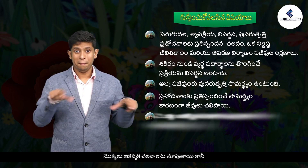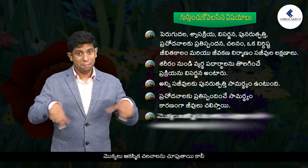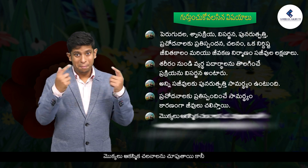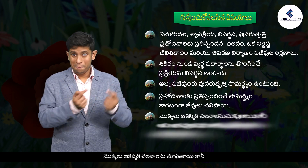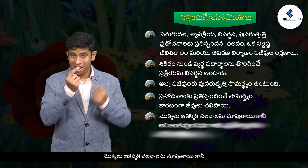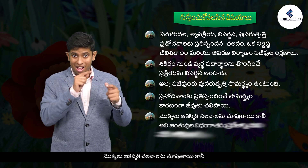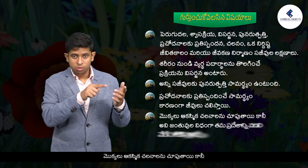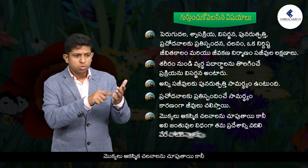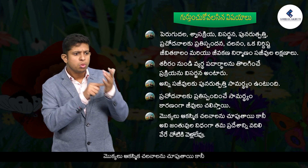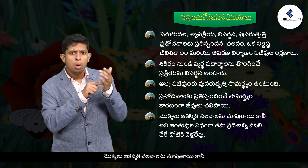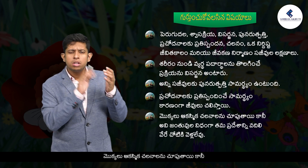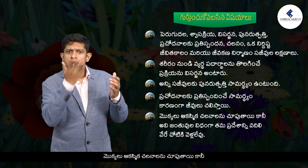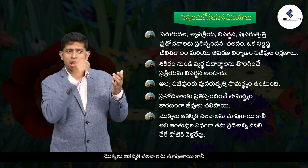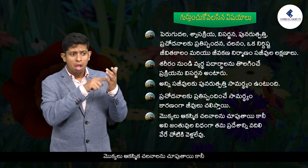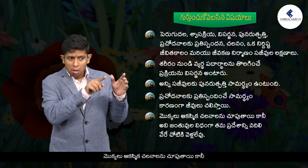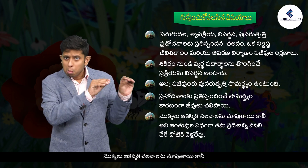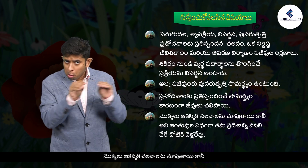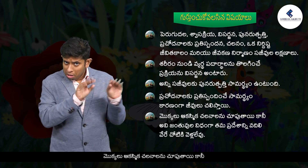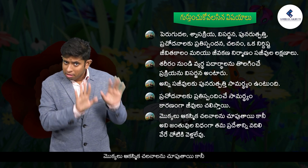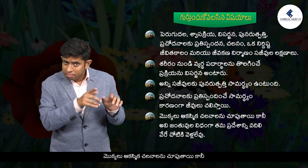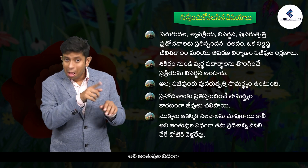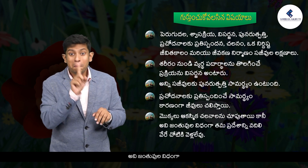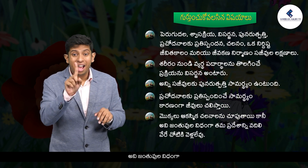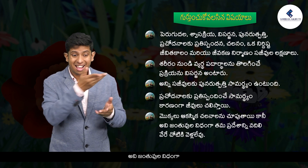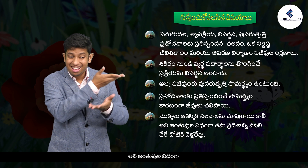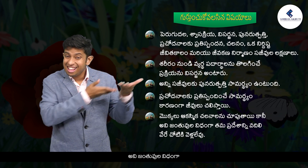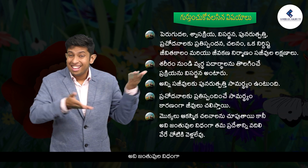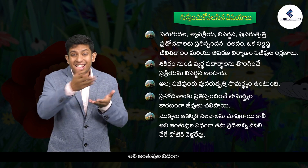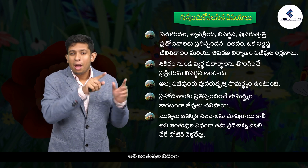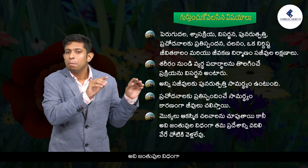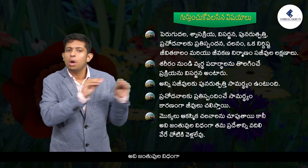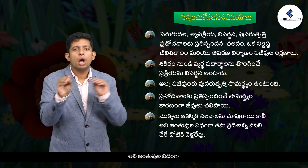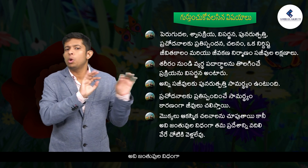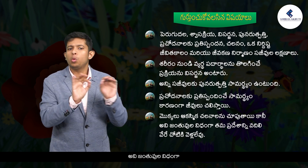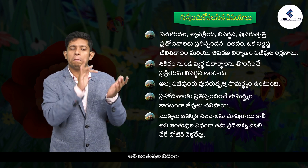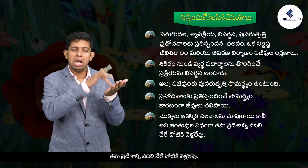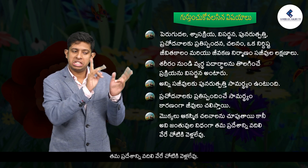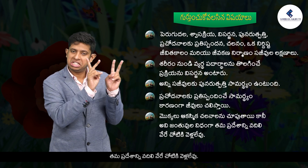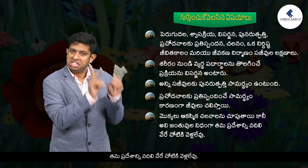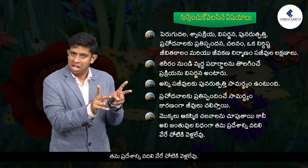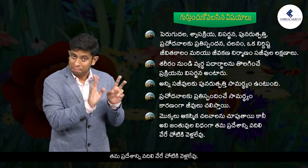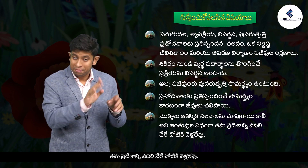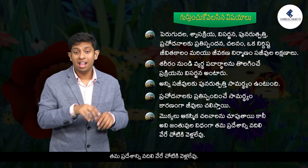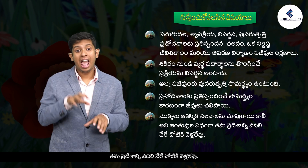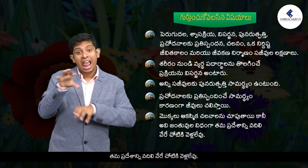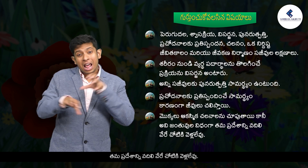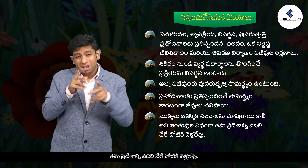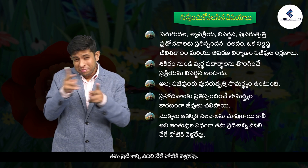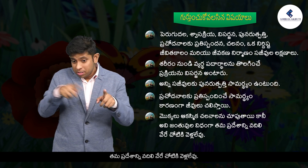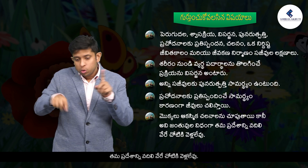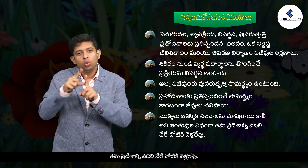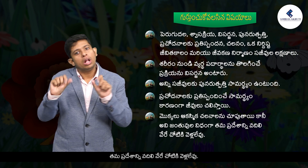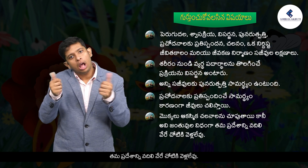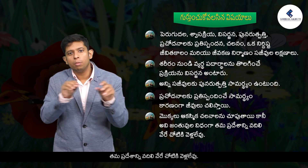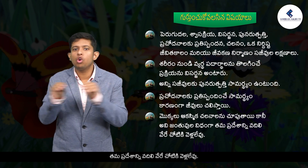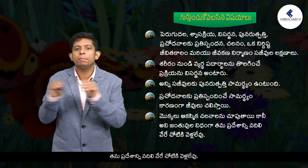మొక్కలు ఆకస్మిక చలనాలను చూపుతాయి, కానీ అవి జంతువుల విధంగా తమ ప్రదేశాన్ని వదిలి వేరే